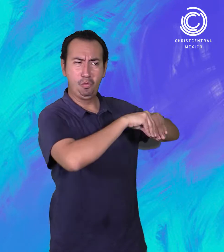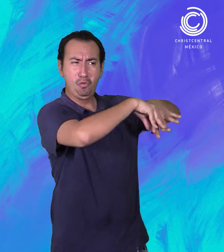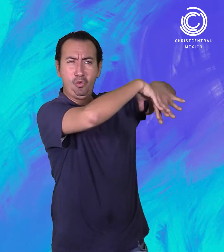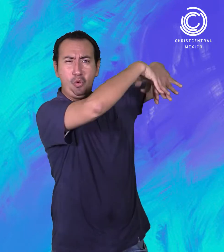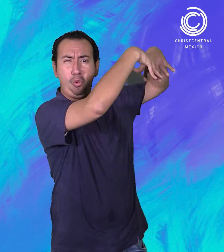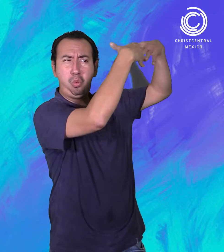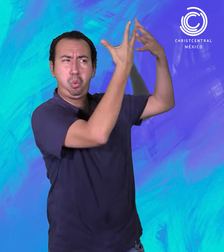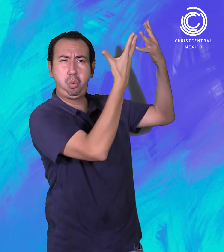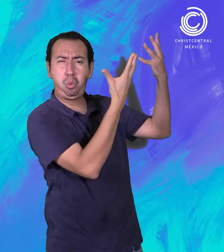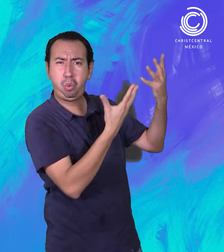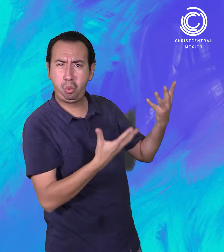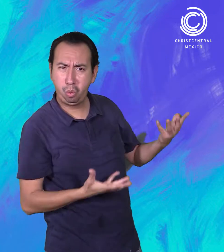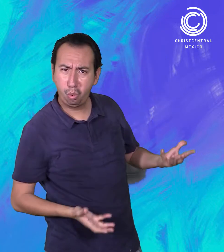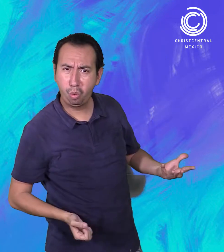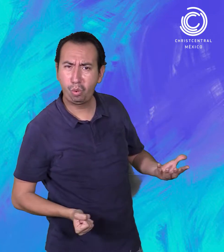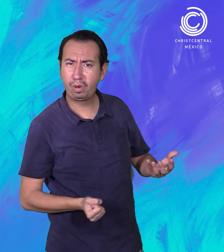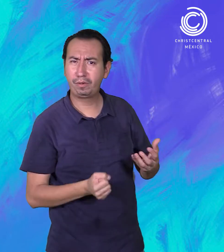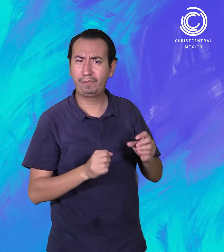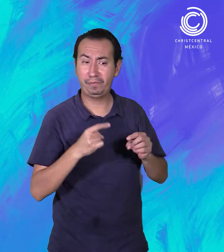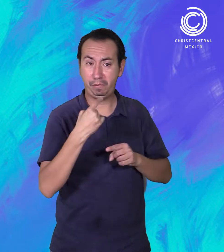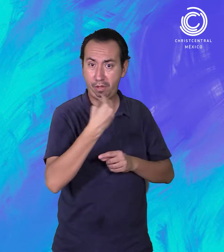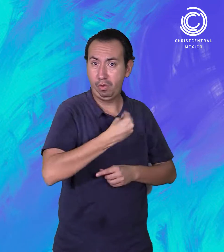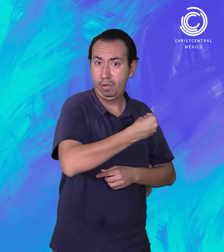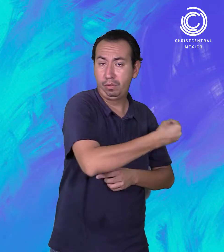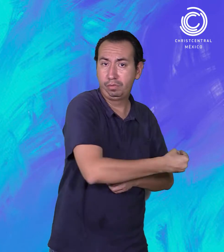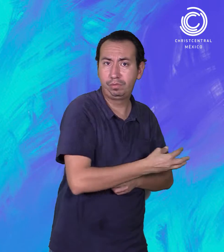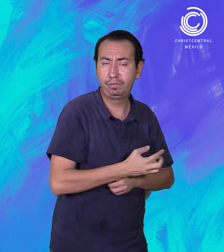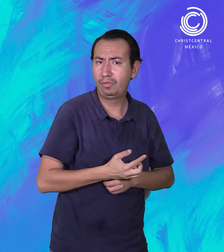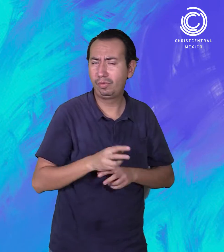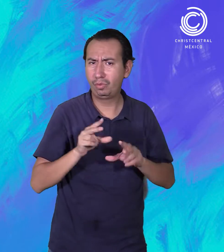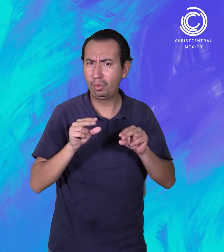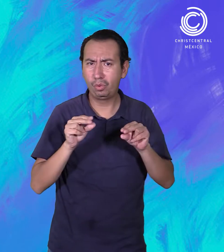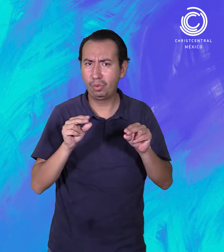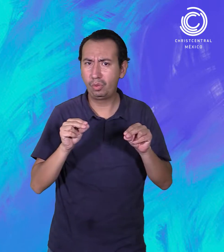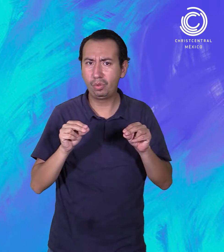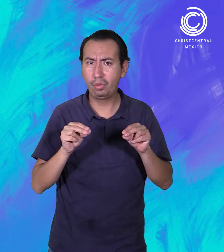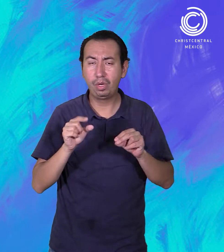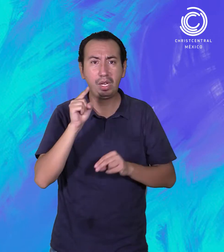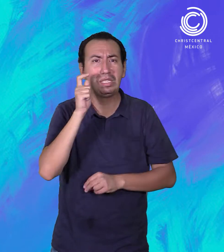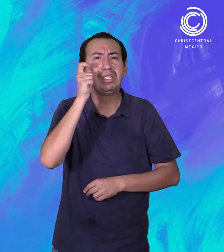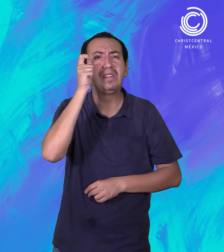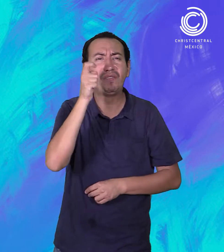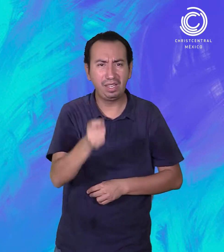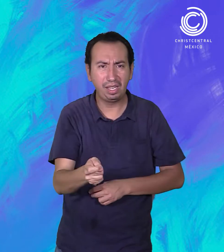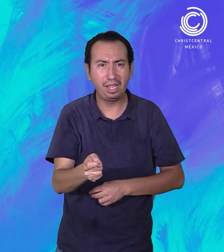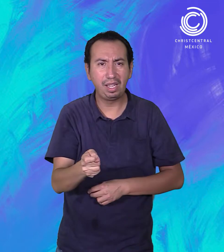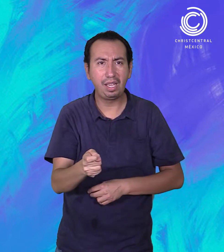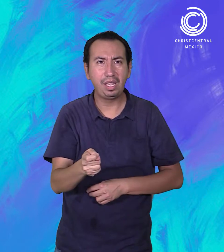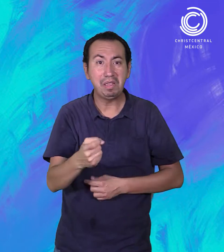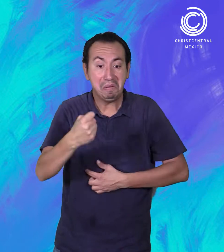derramó para que pudiera llenarse también la copa de ellos. Lo que está diciendo aquí, el sentido de lo que está